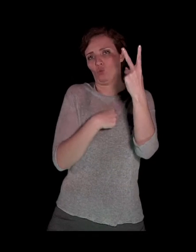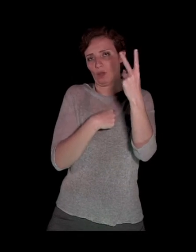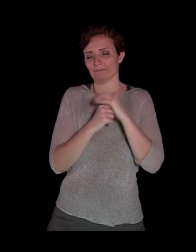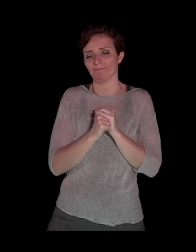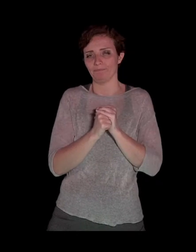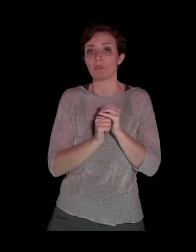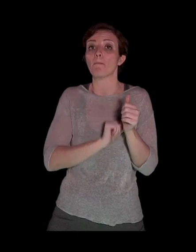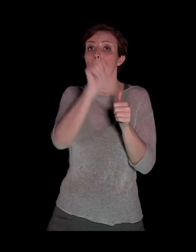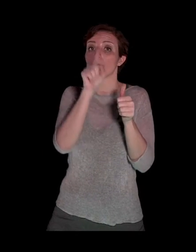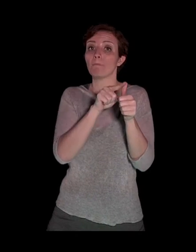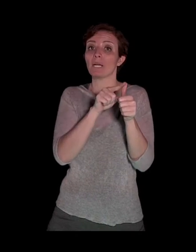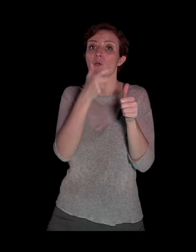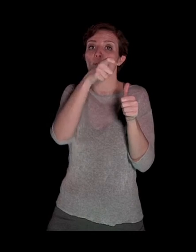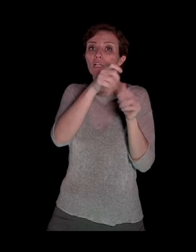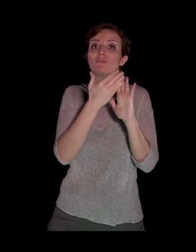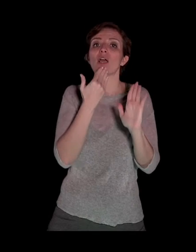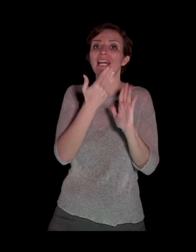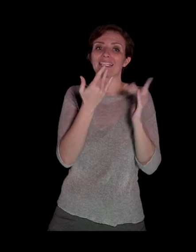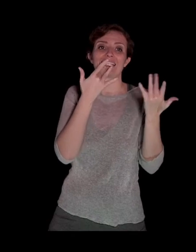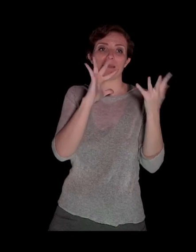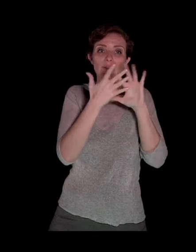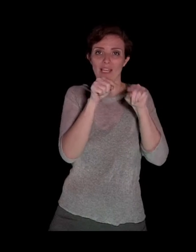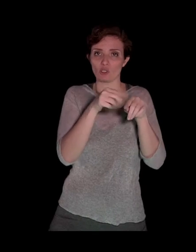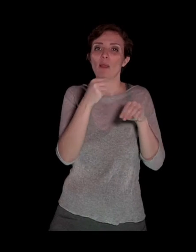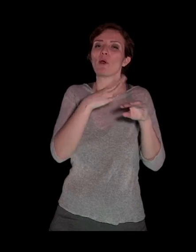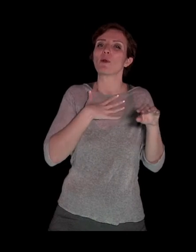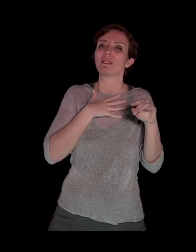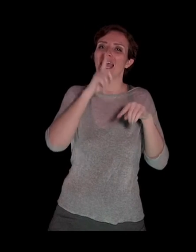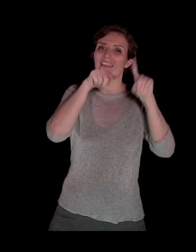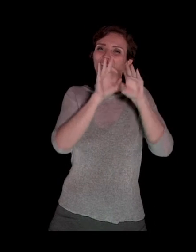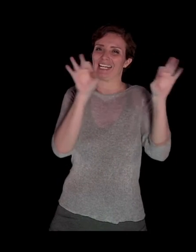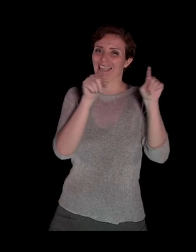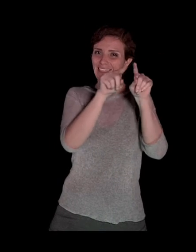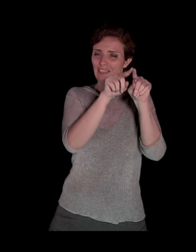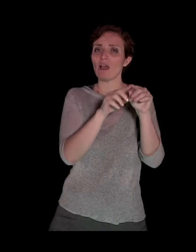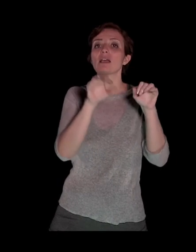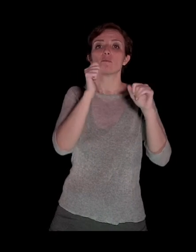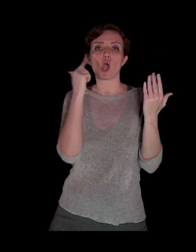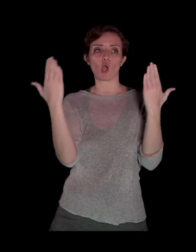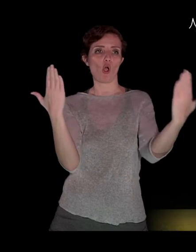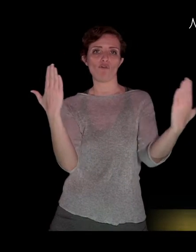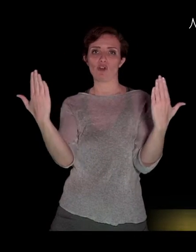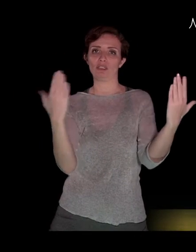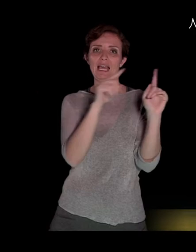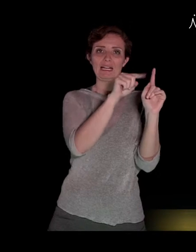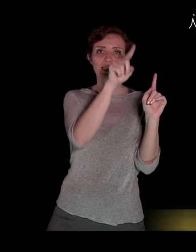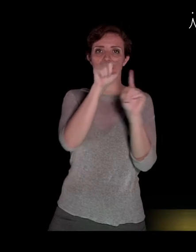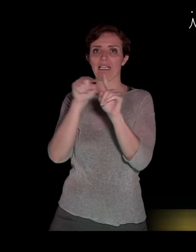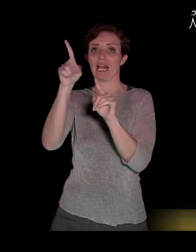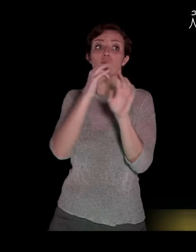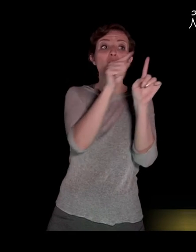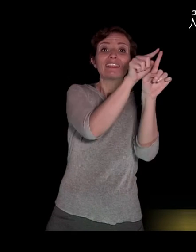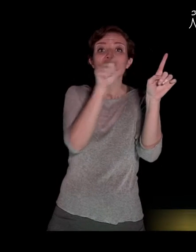trame della proprietà in garantiva è possibile andare a confrontare radicali caratterizzati dagli indici differenti per esempio se dovessi andare a